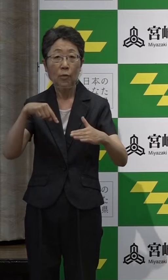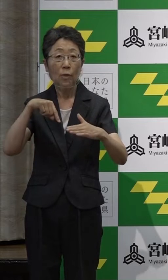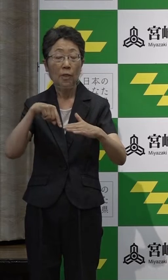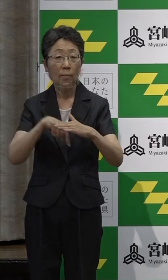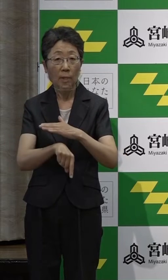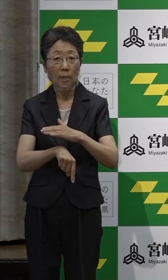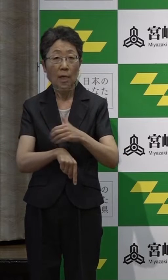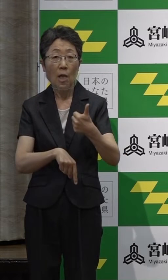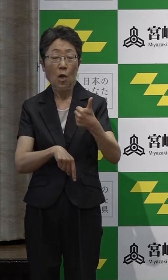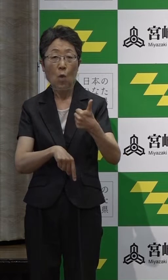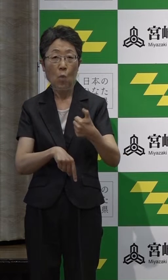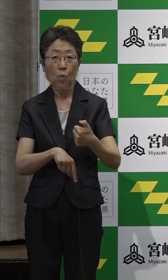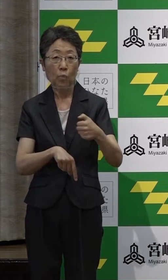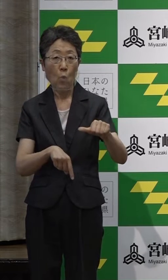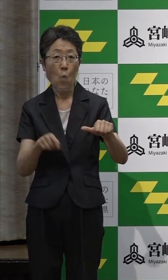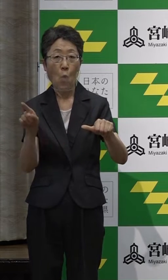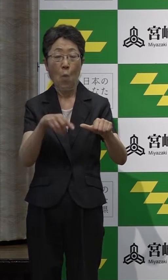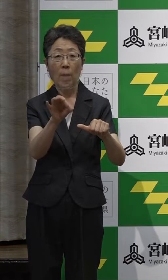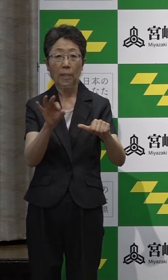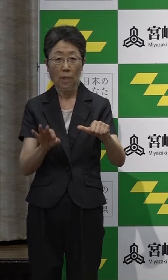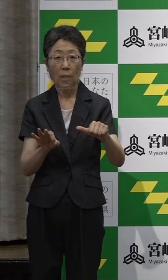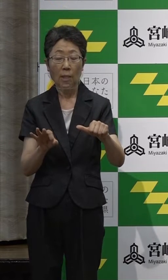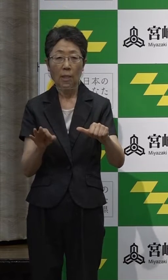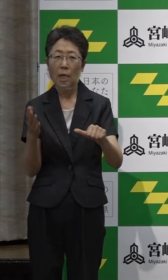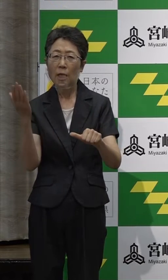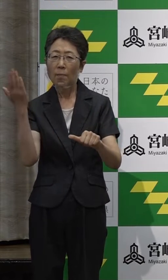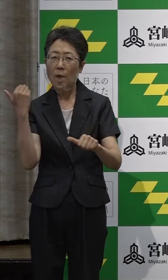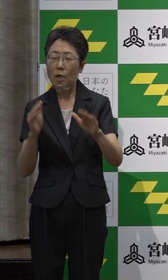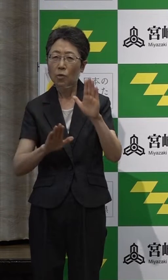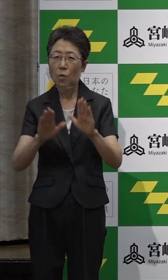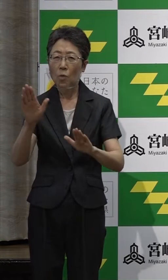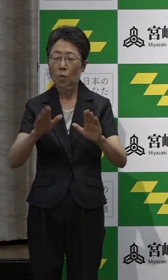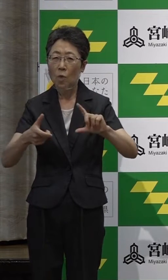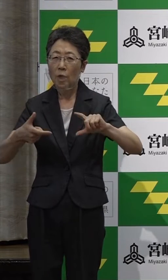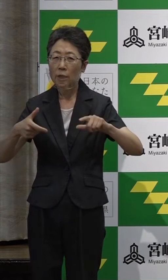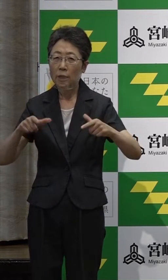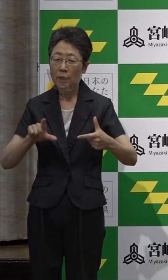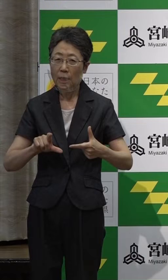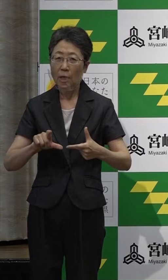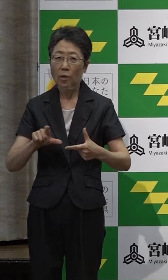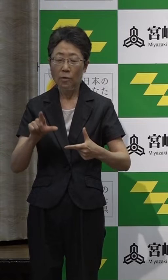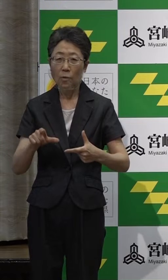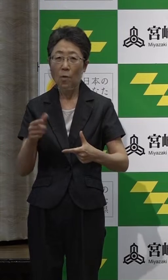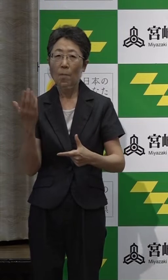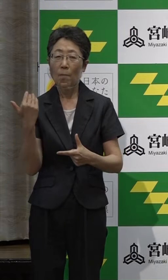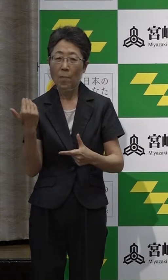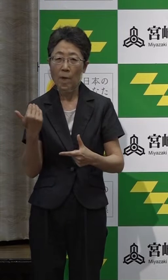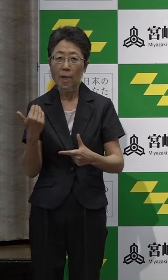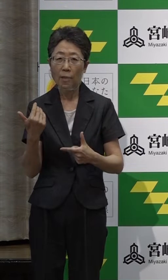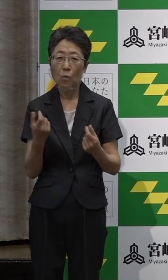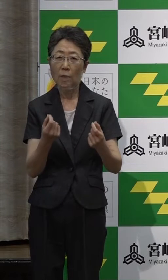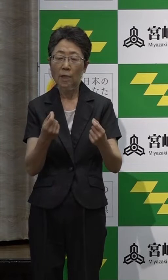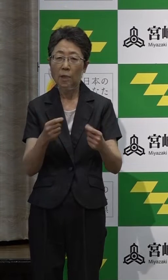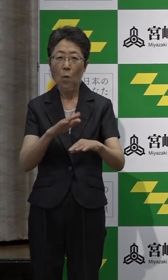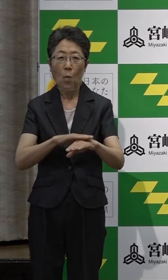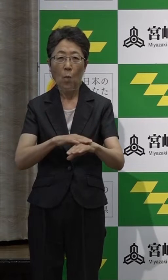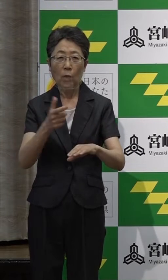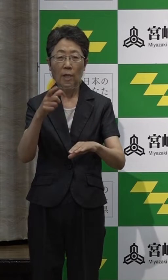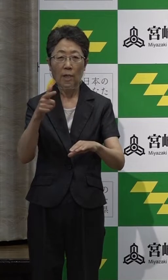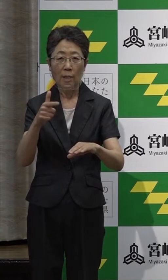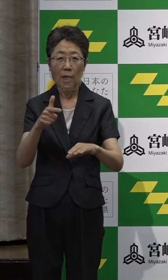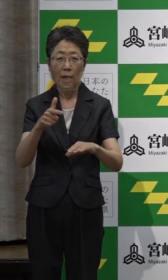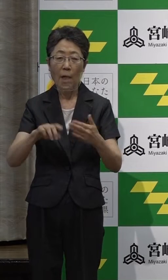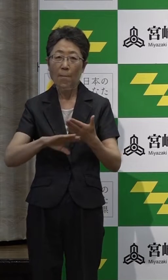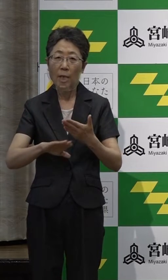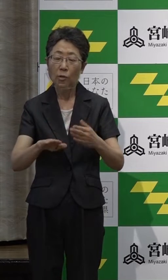になっているので、やはり明らかにこれまでとは局面が違うという中で準備をしていく必要があるなと思います。はい、まあ、自宅療養に対するそのケ